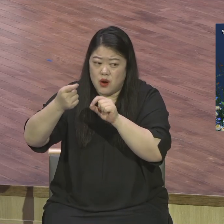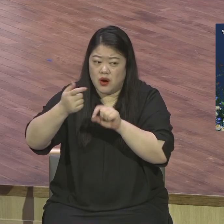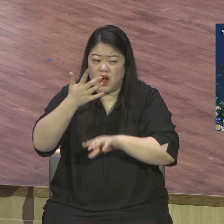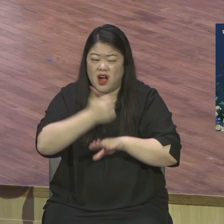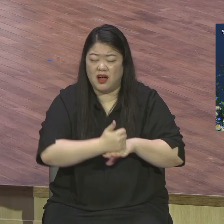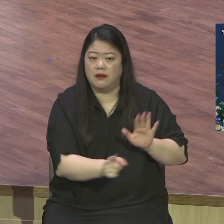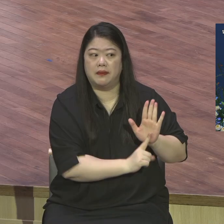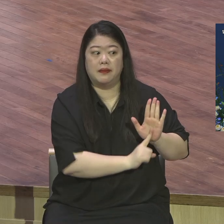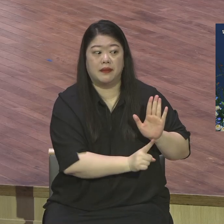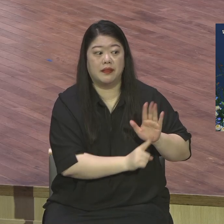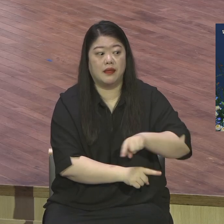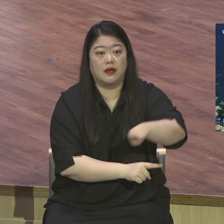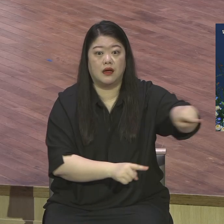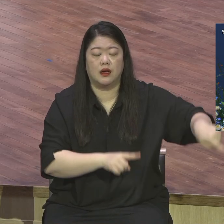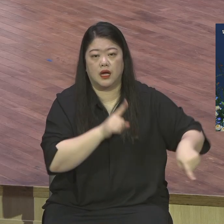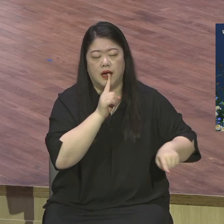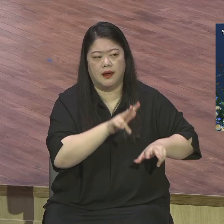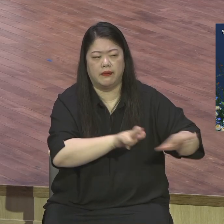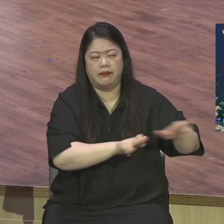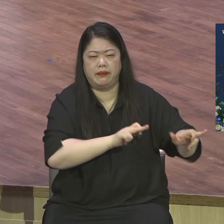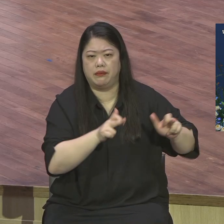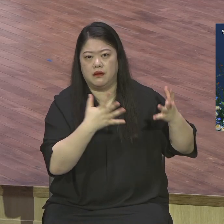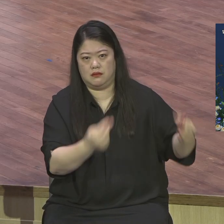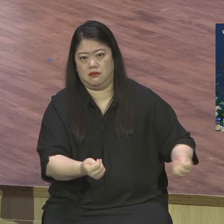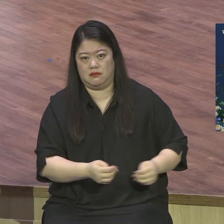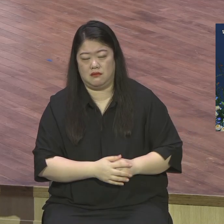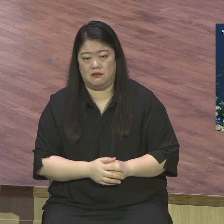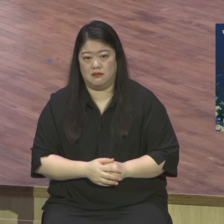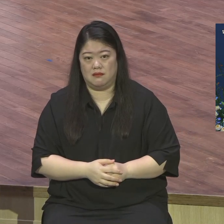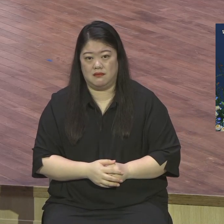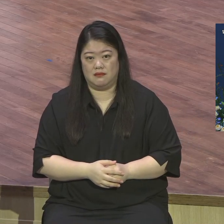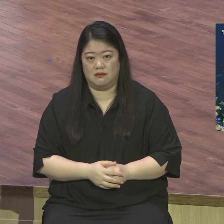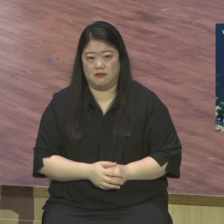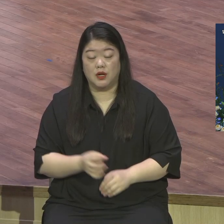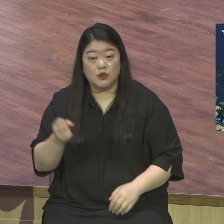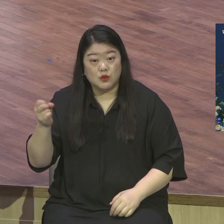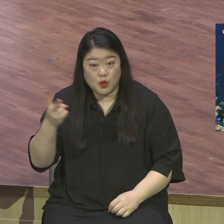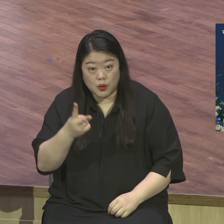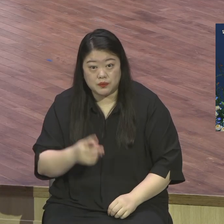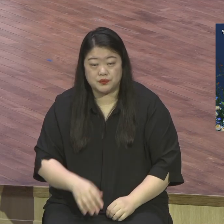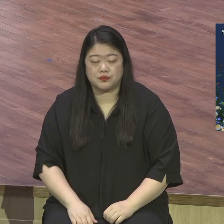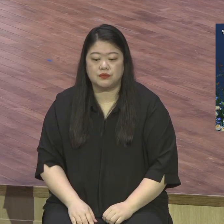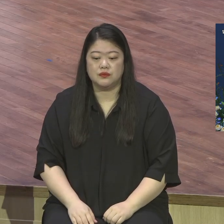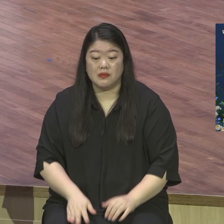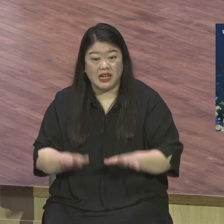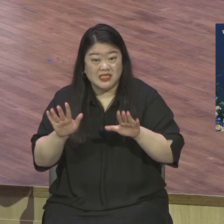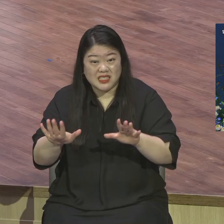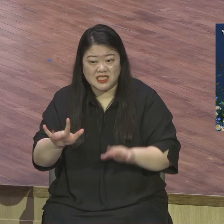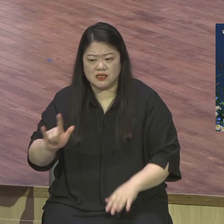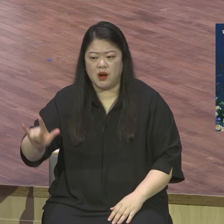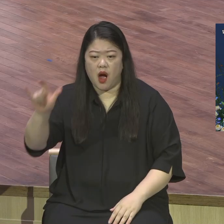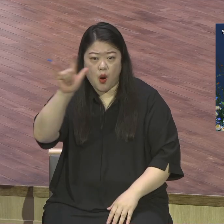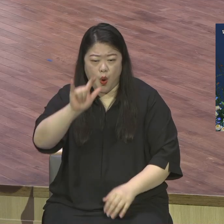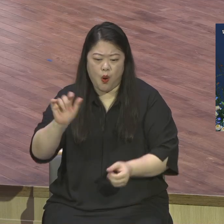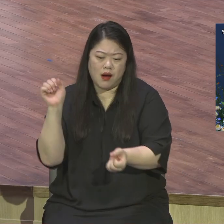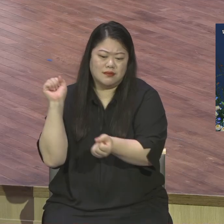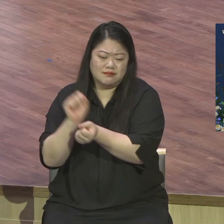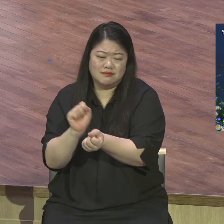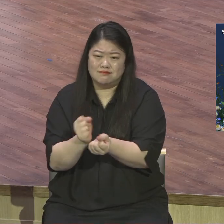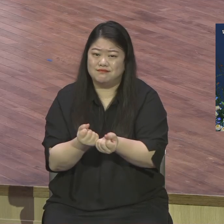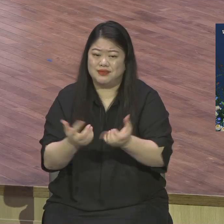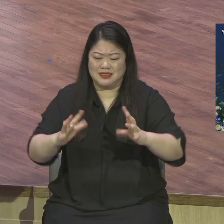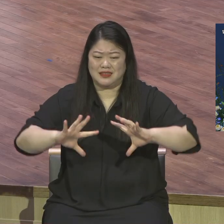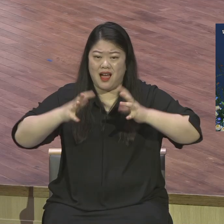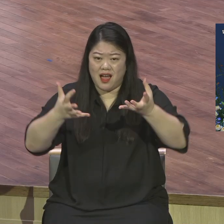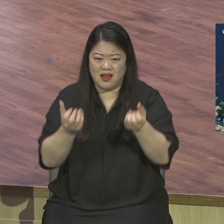지금 또 코로나19 팬데믹으로 인해서 마치 개수력에 나와있는 대환란의